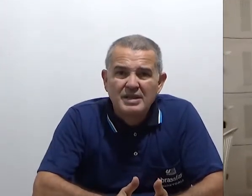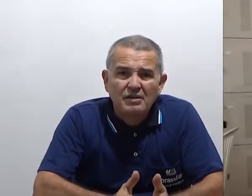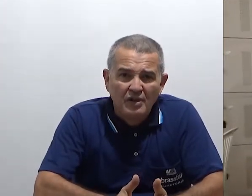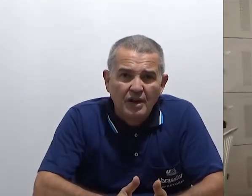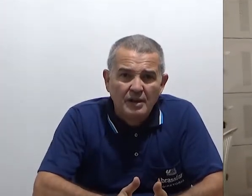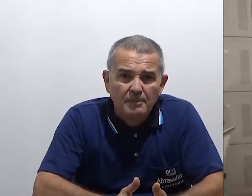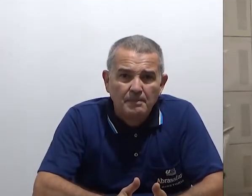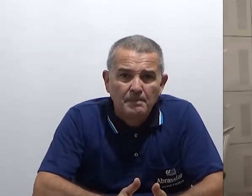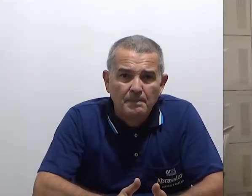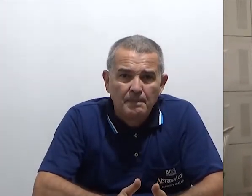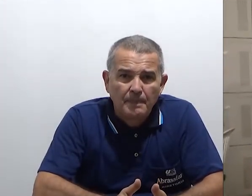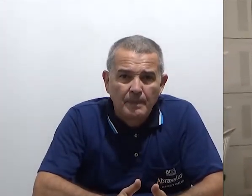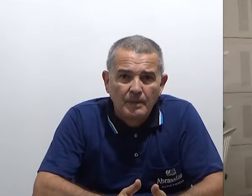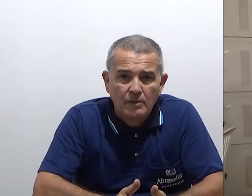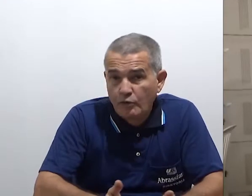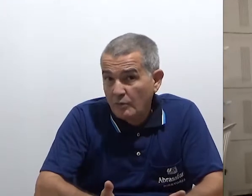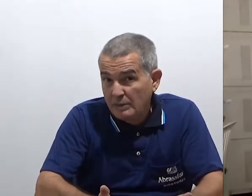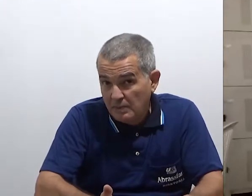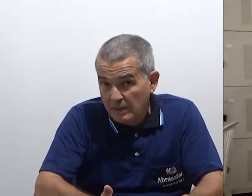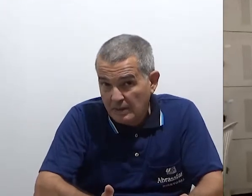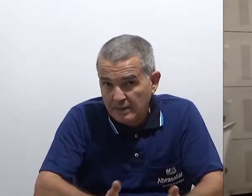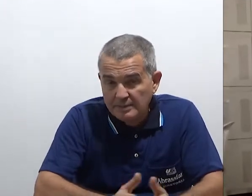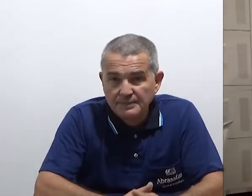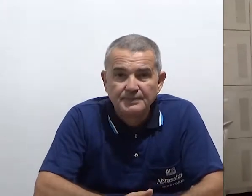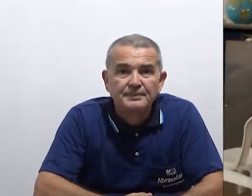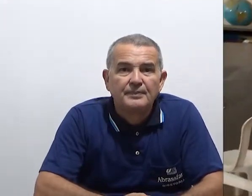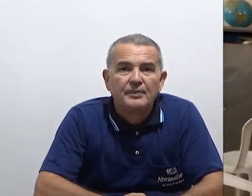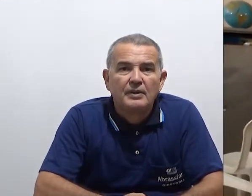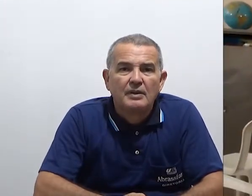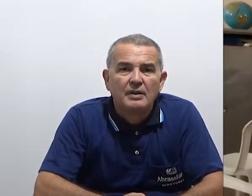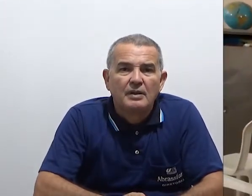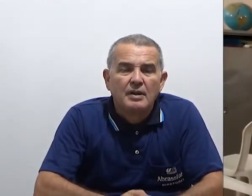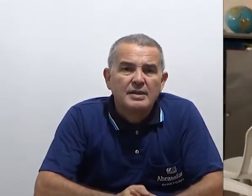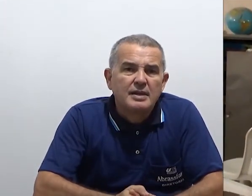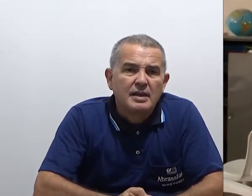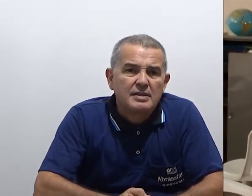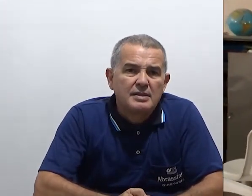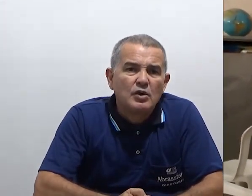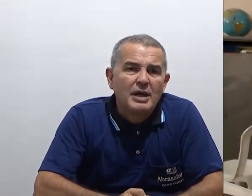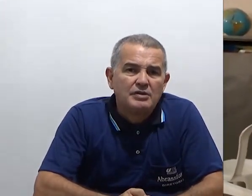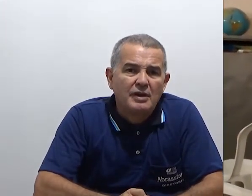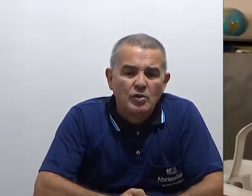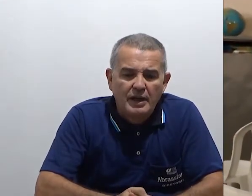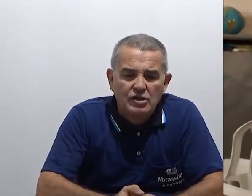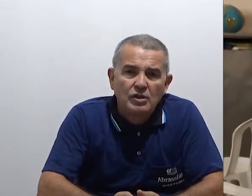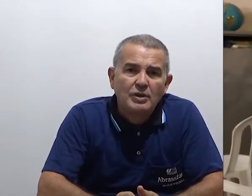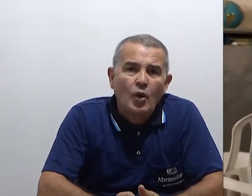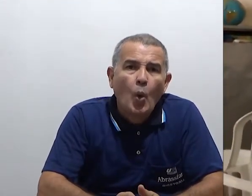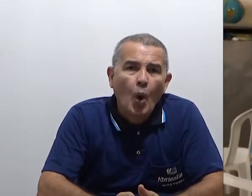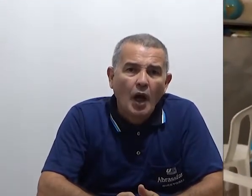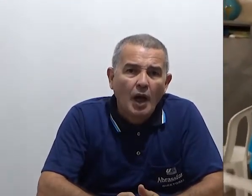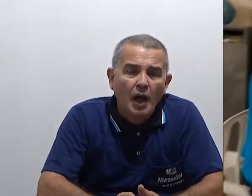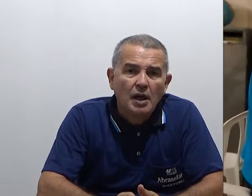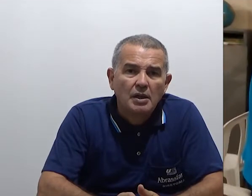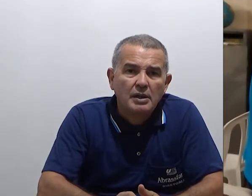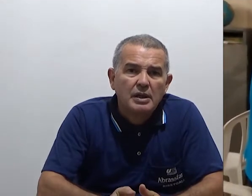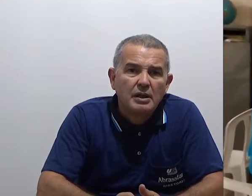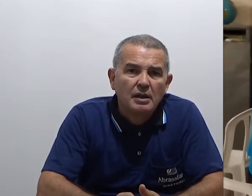Eu observei, de forma empírica, que as crianças dão mais valor à questão da